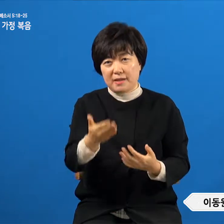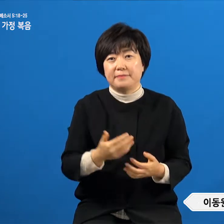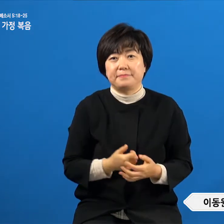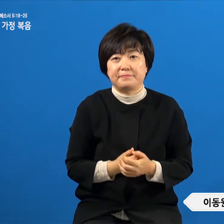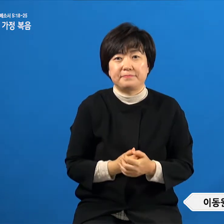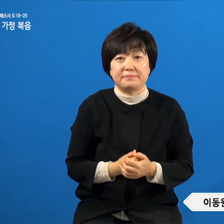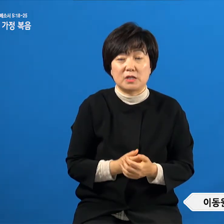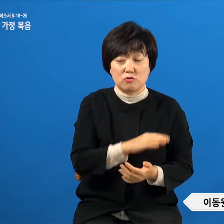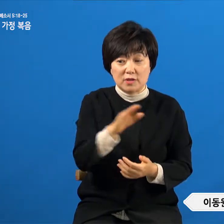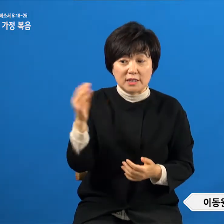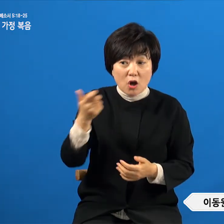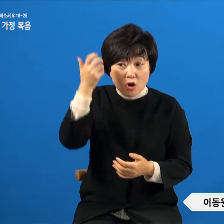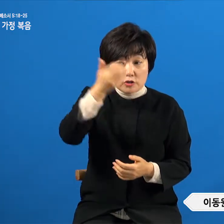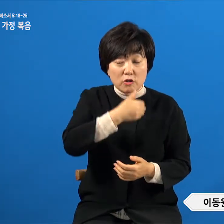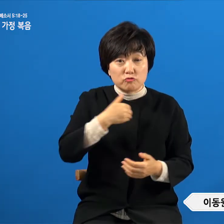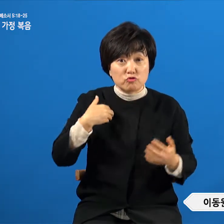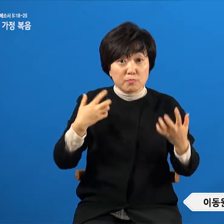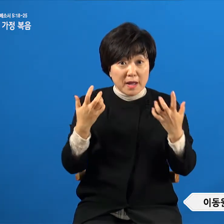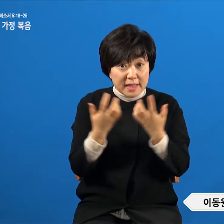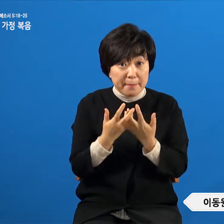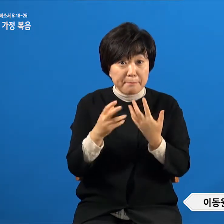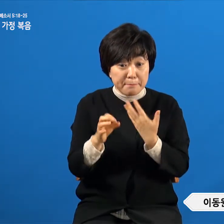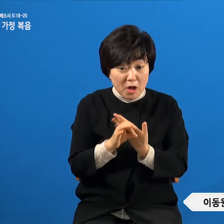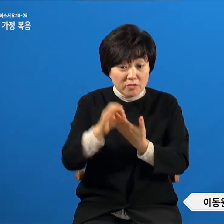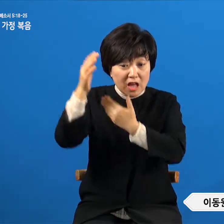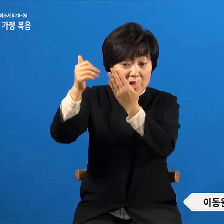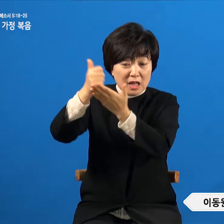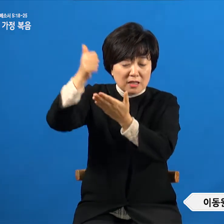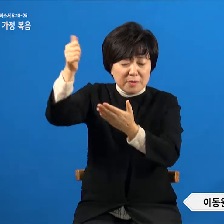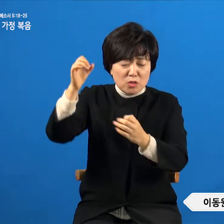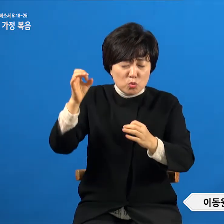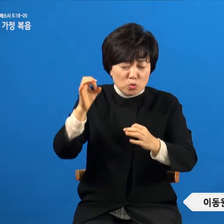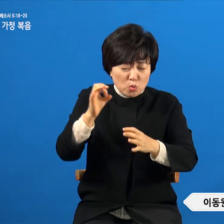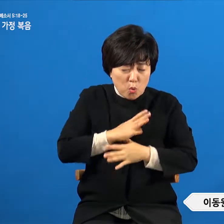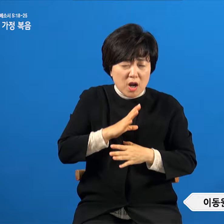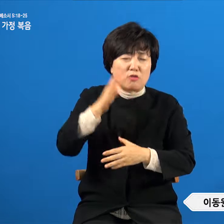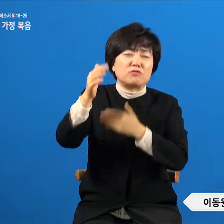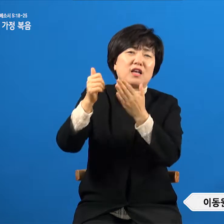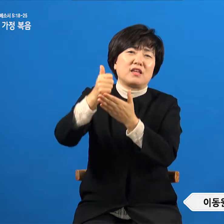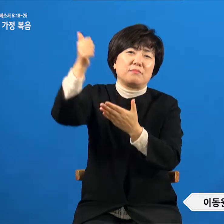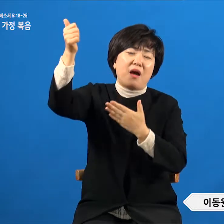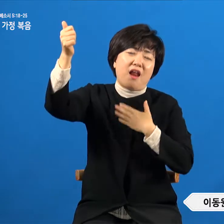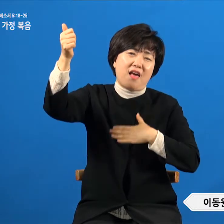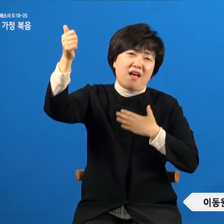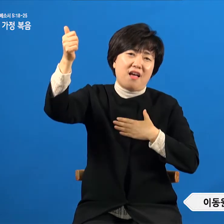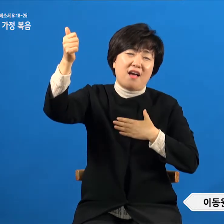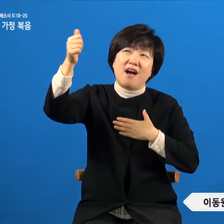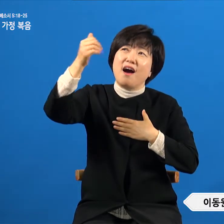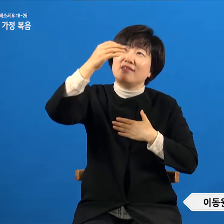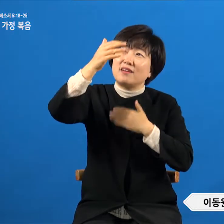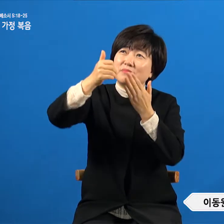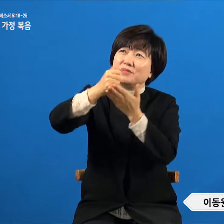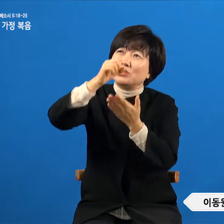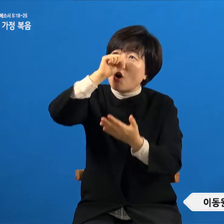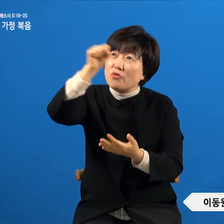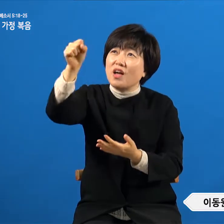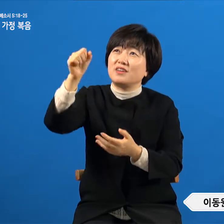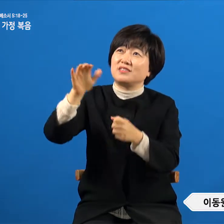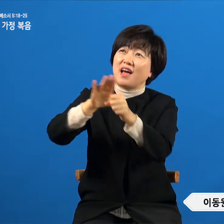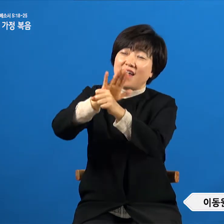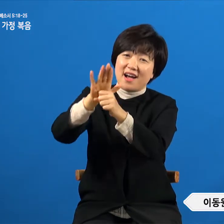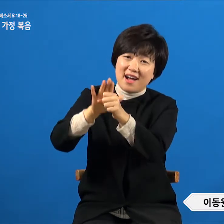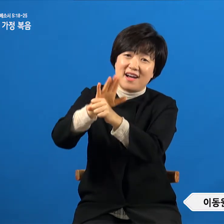자, 우리가 성령으로 충만하면 우리는 하나님이 얼마나 놀라운 분인가를 알게 됩니다. 그분은 선하시고